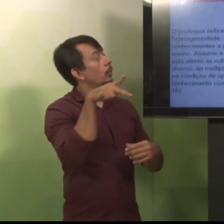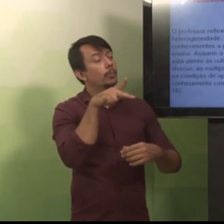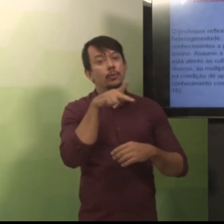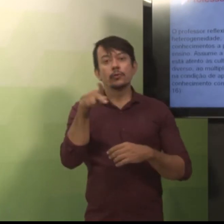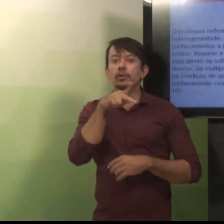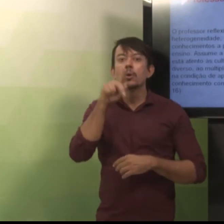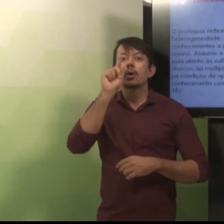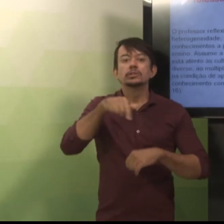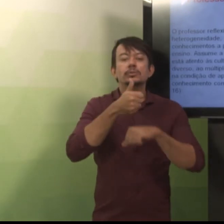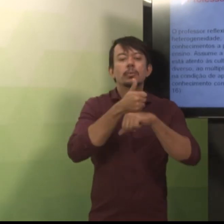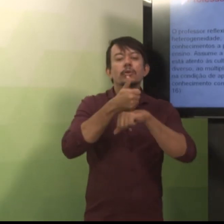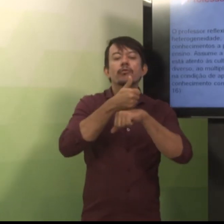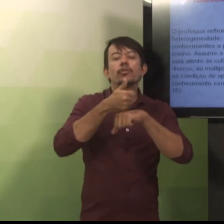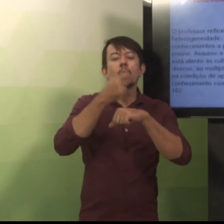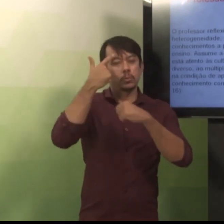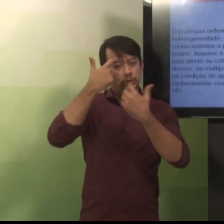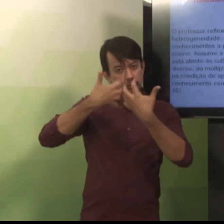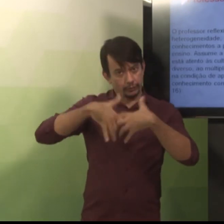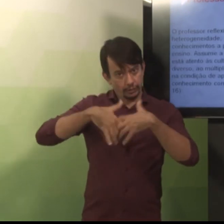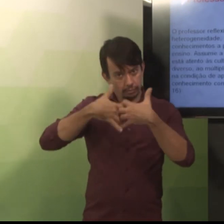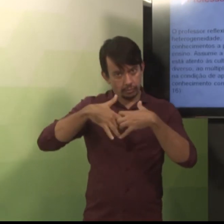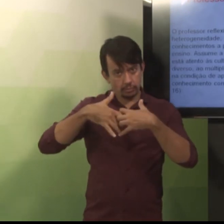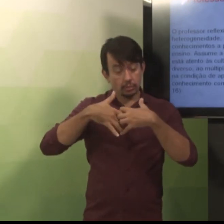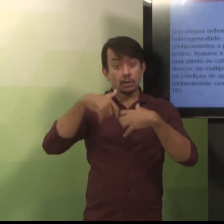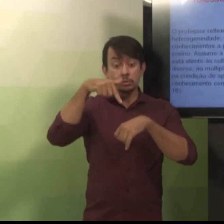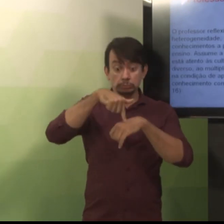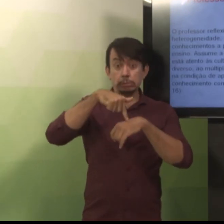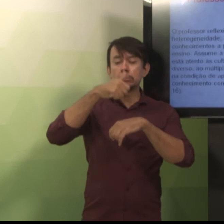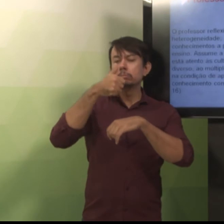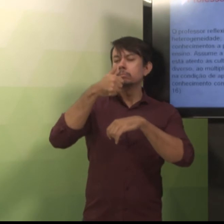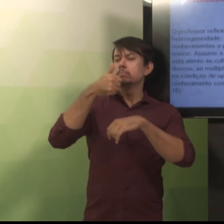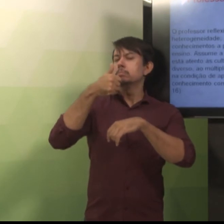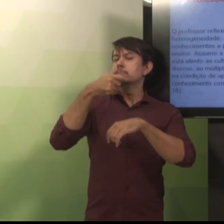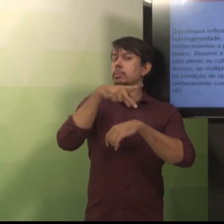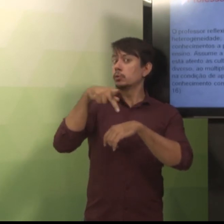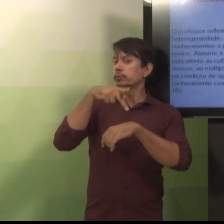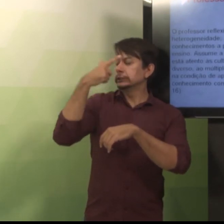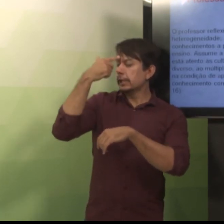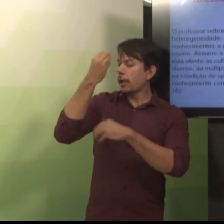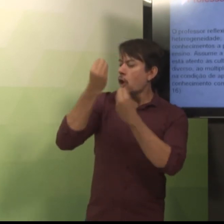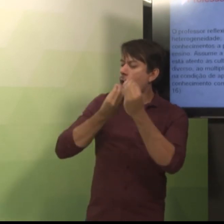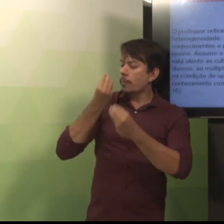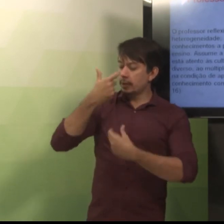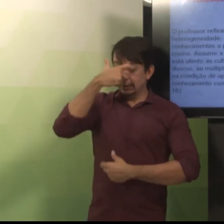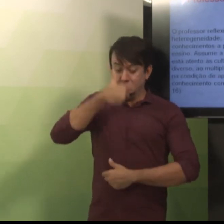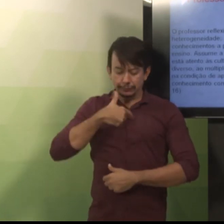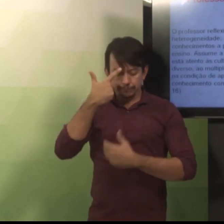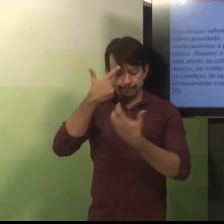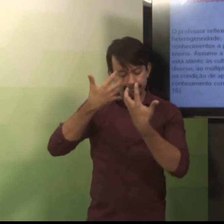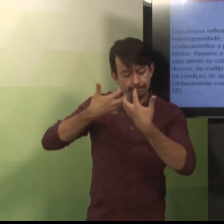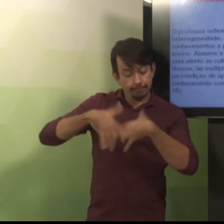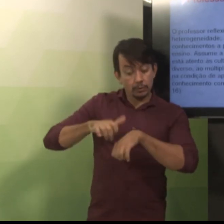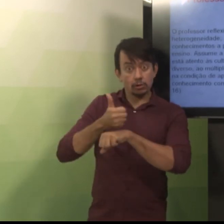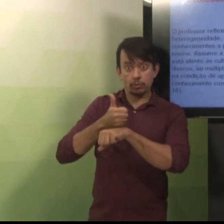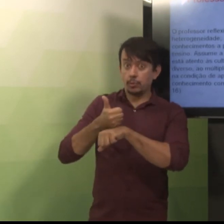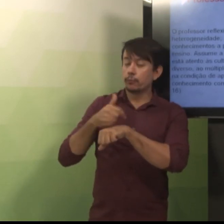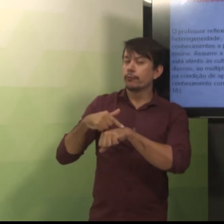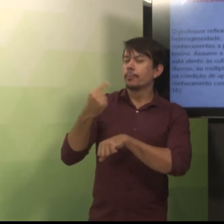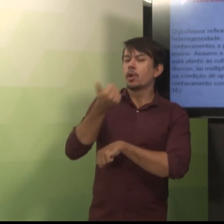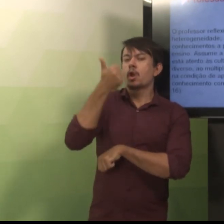Aqui, nós temos o professor como profissional reflexivo. Então, o professor ele precisa refletir sobre